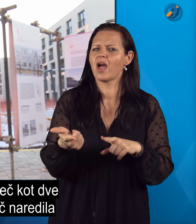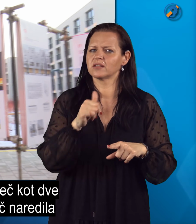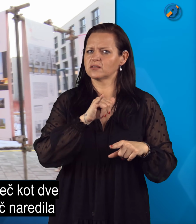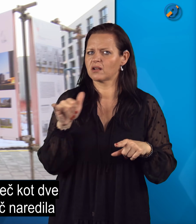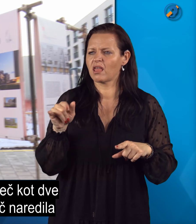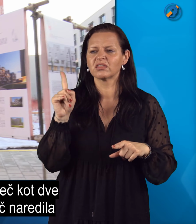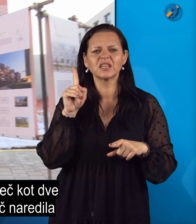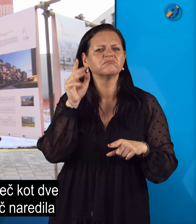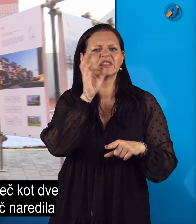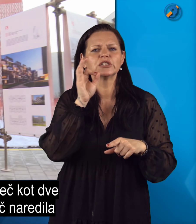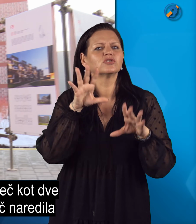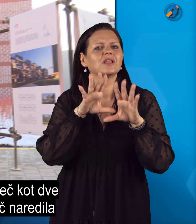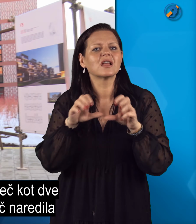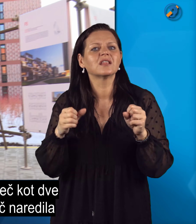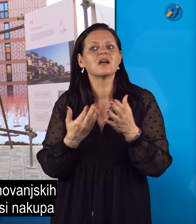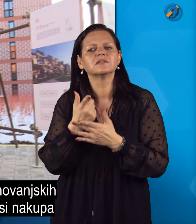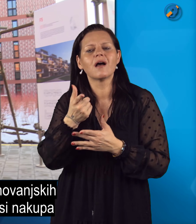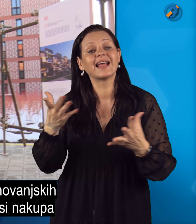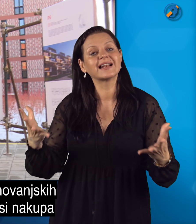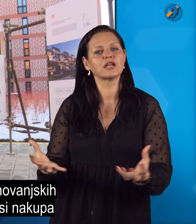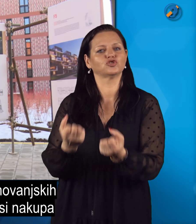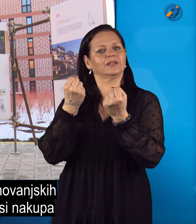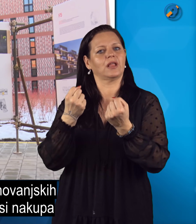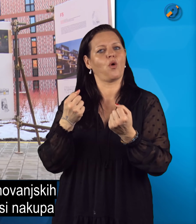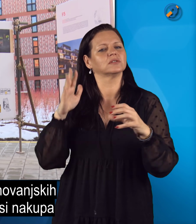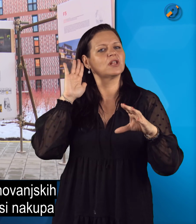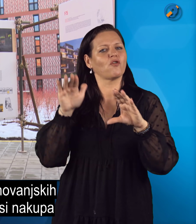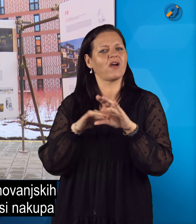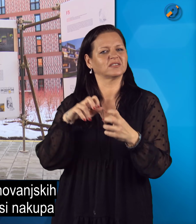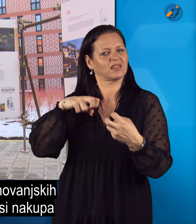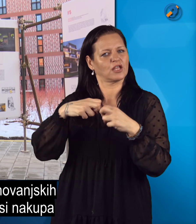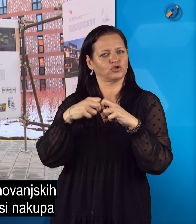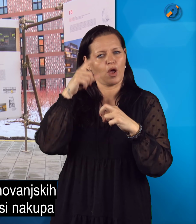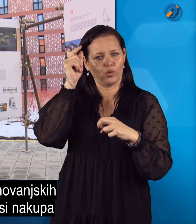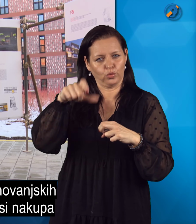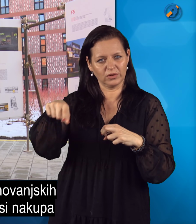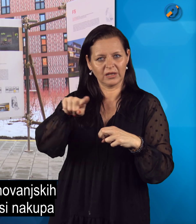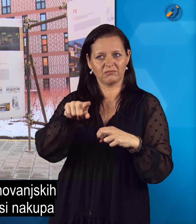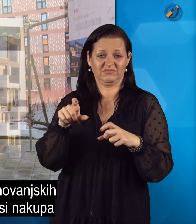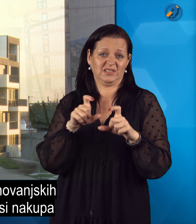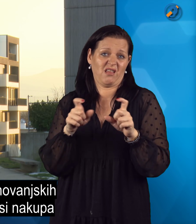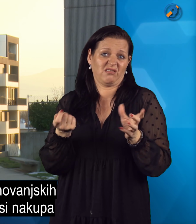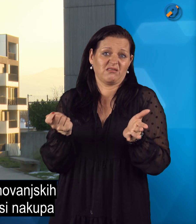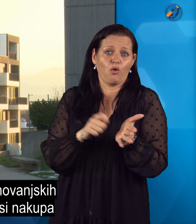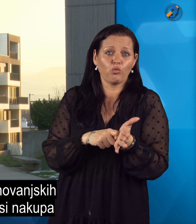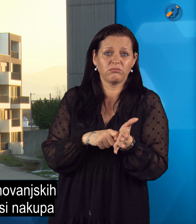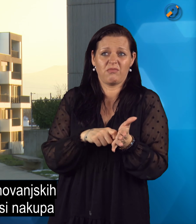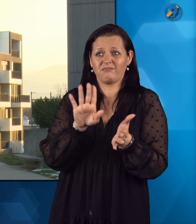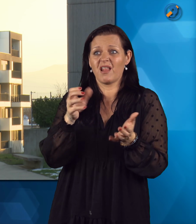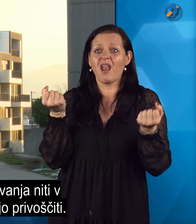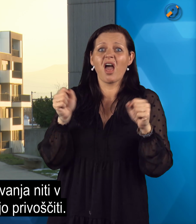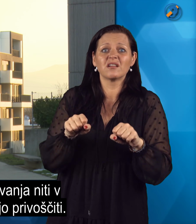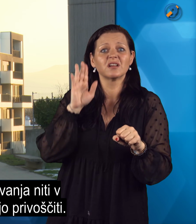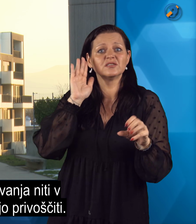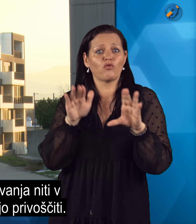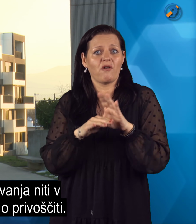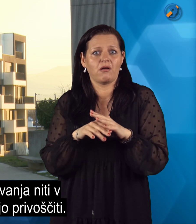ni nič naredila za rešitev stanovanjskih težav ljudi, ki si nakupa lastnega stanovanja niti v sanjah ne morejo